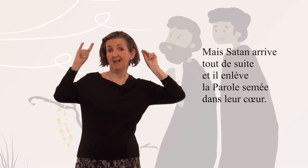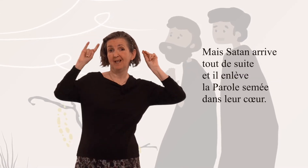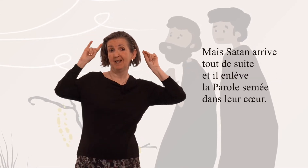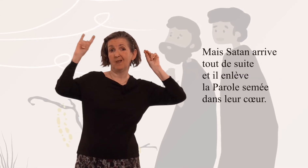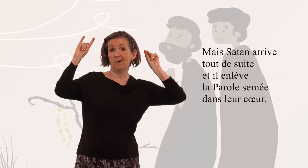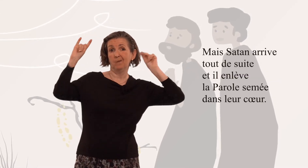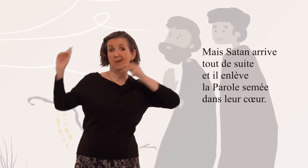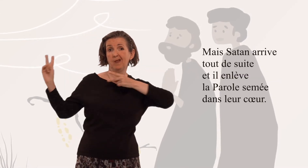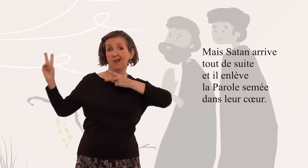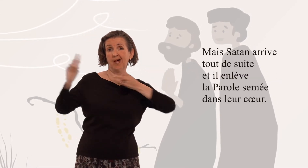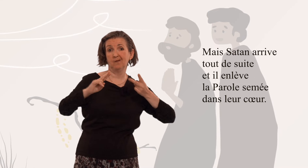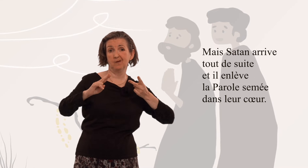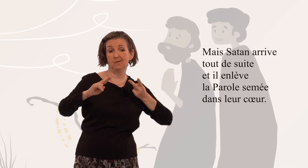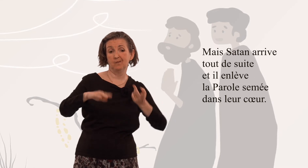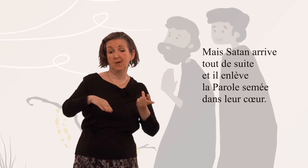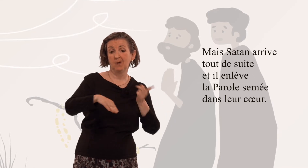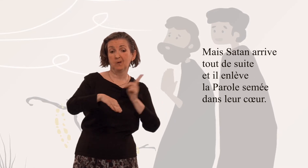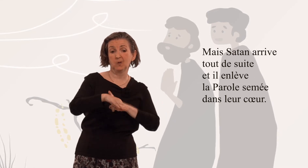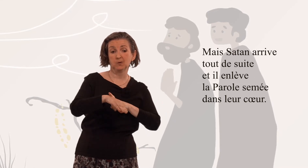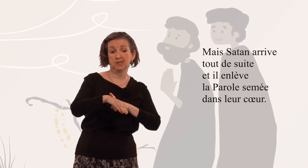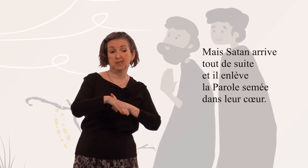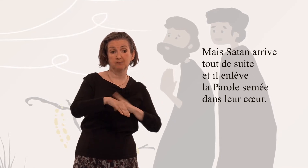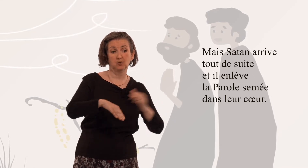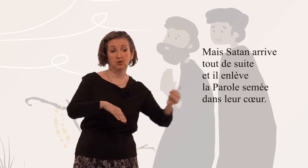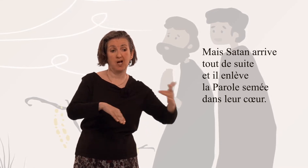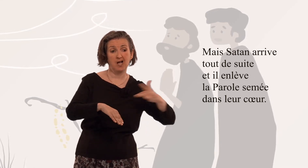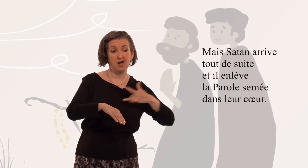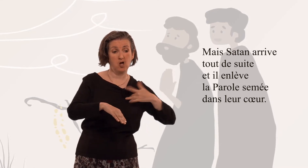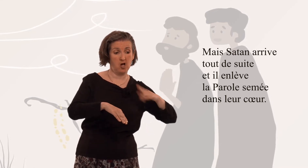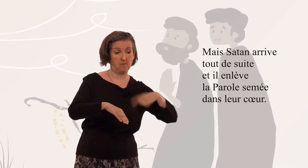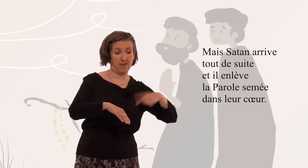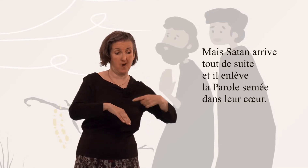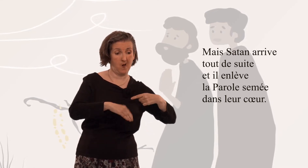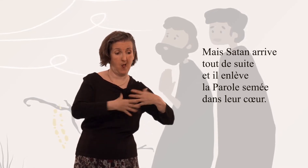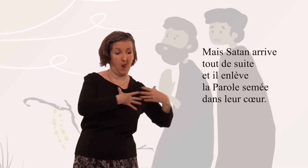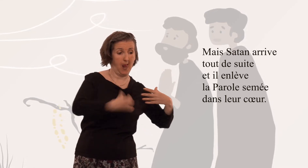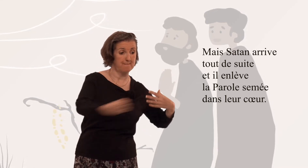Satan arrive tout de suite et il enlève la parole semée dans leur cœur.